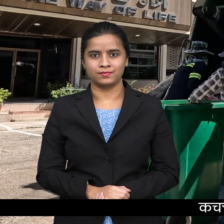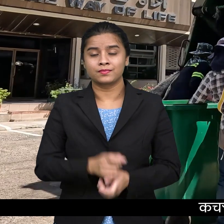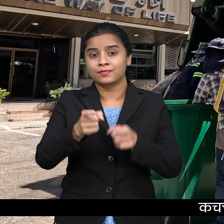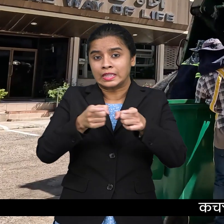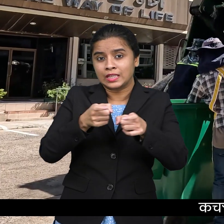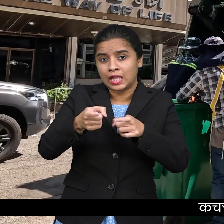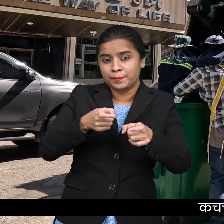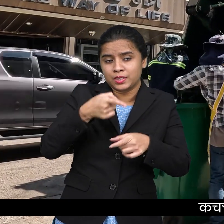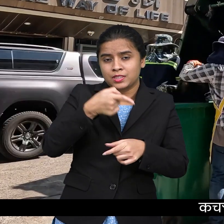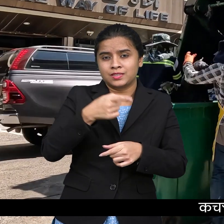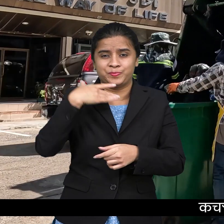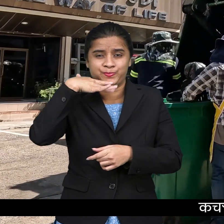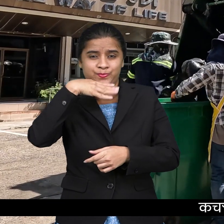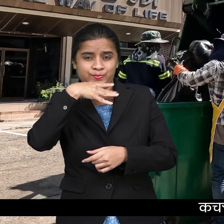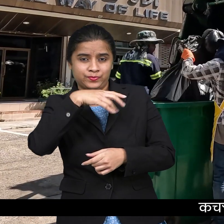कचऱ्याची हाताळणी.